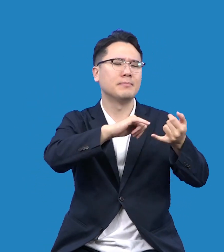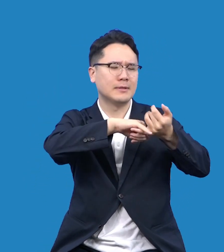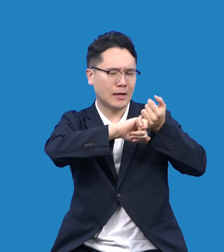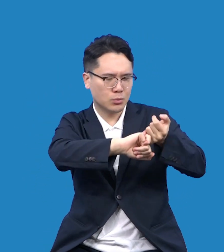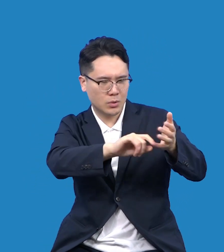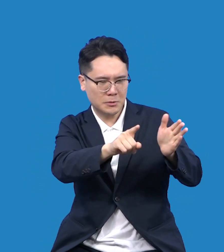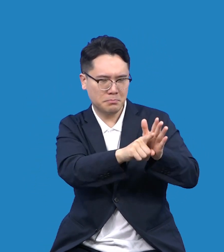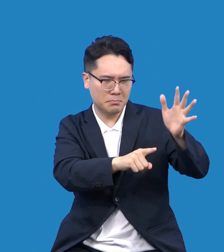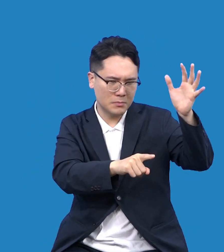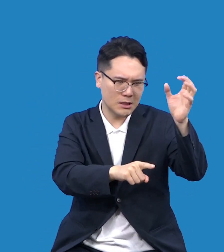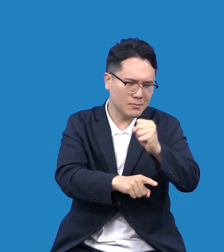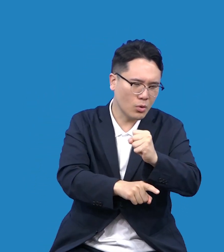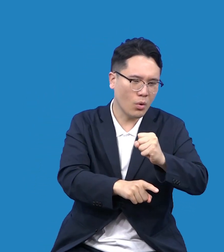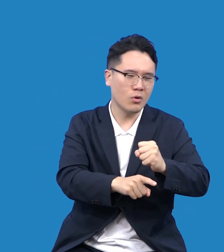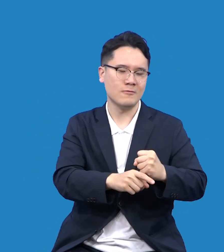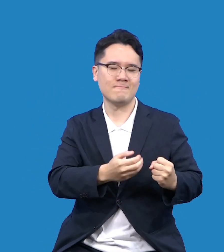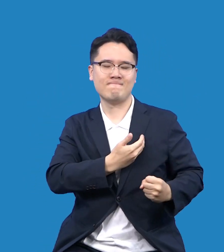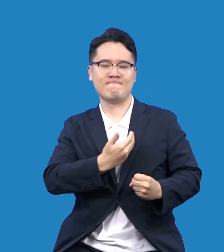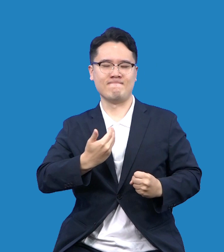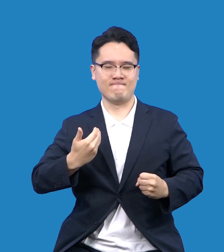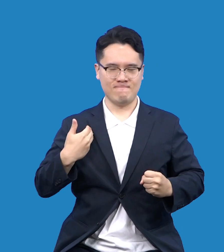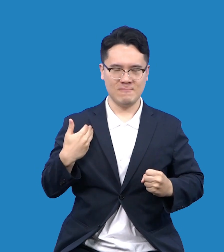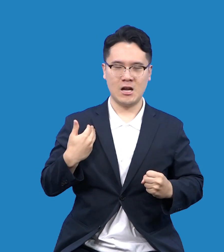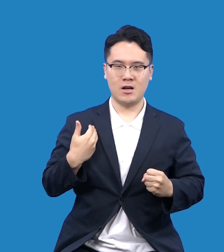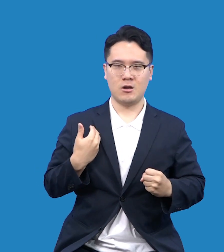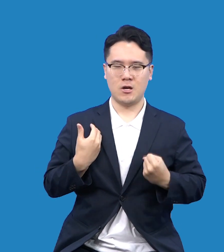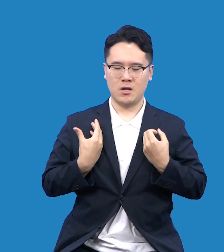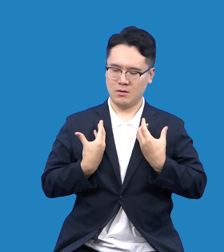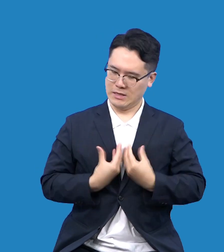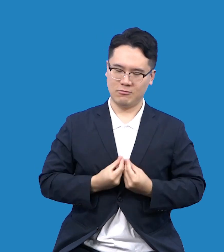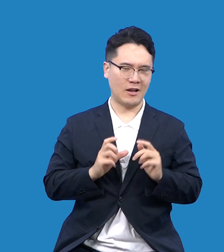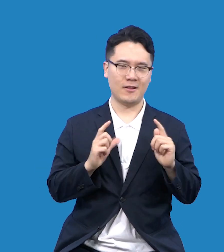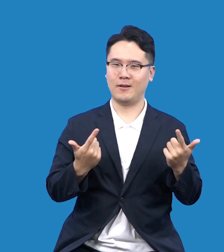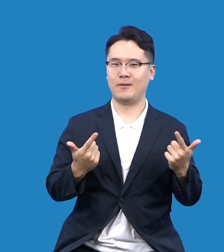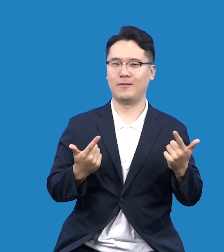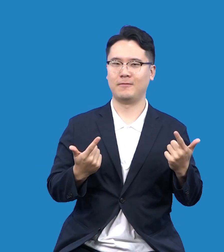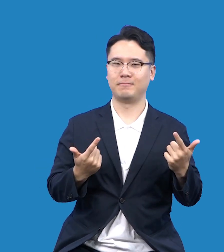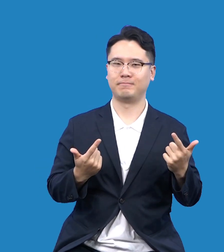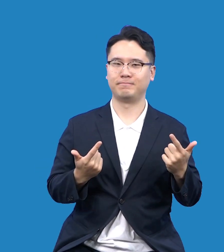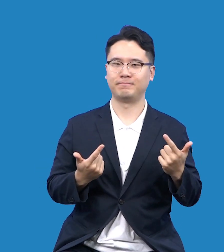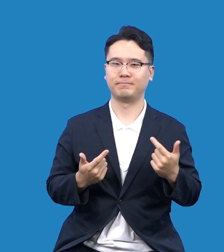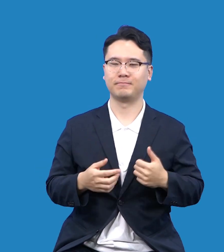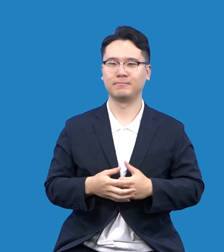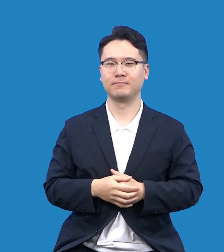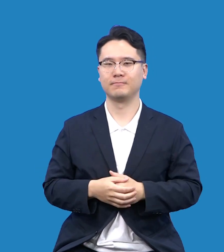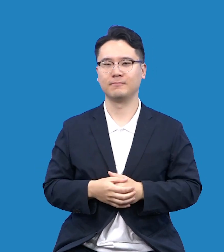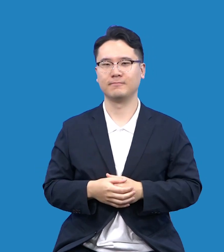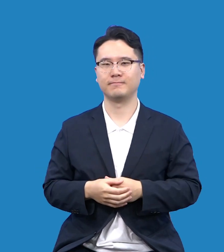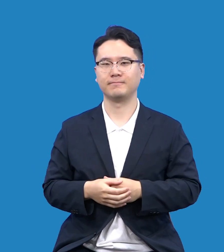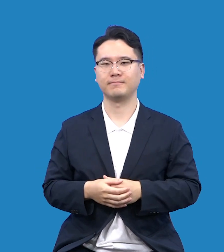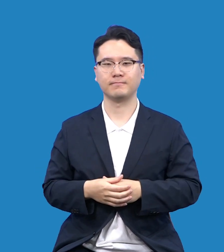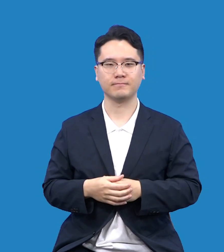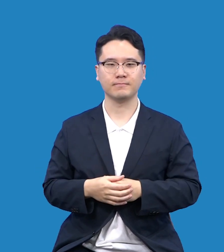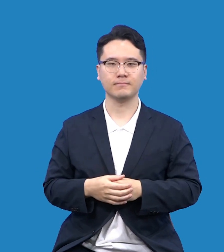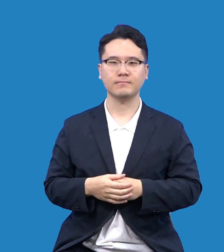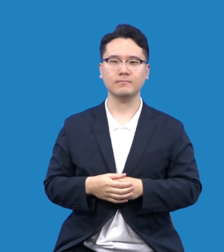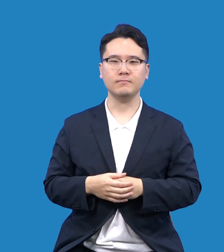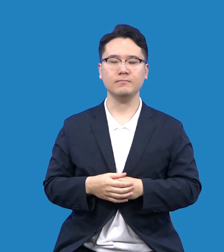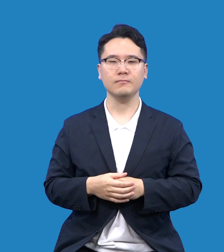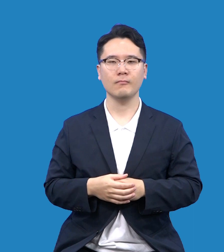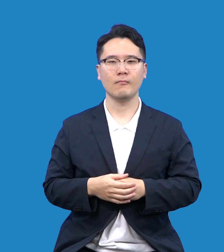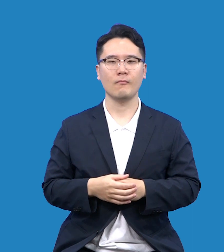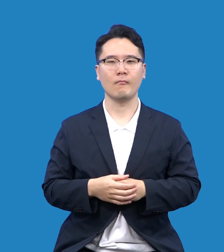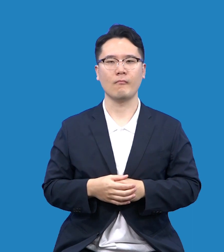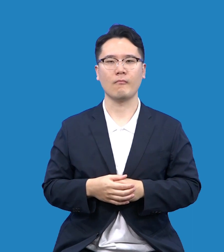믿음으로 바라보는 것입니다. 믿음으로 행하고 우리는 보는 것으로 행하지 아니한다. 네.